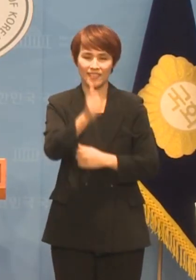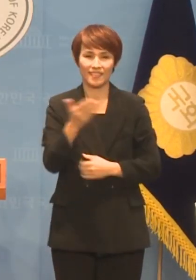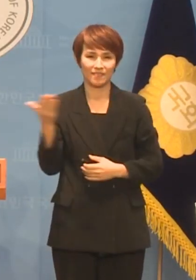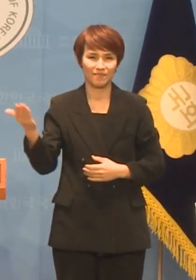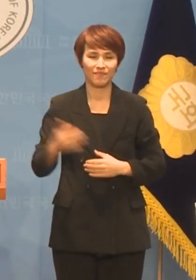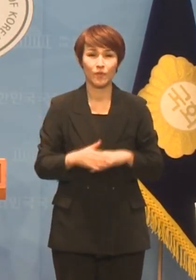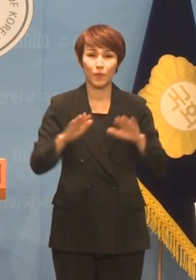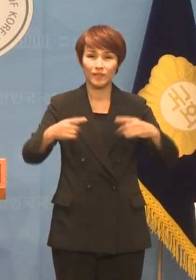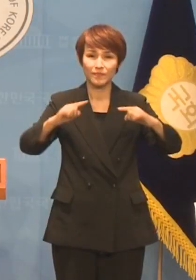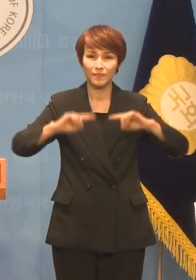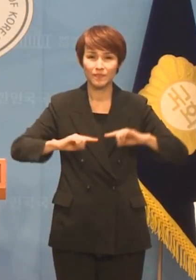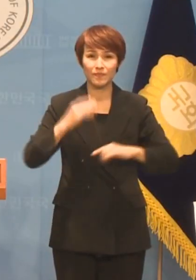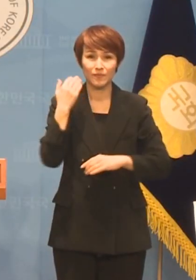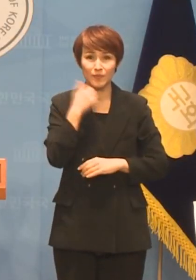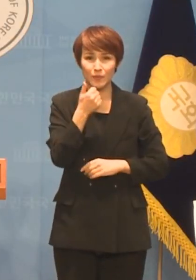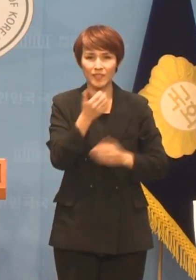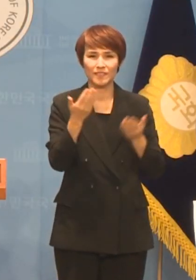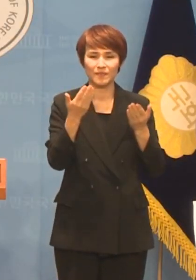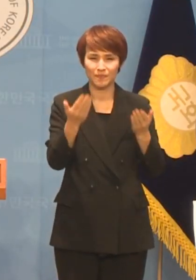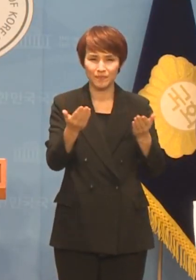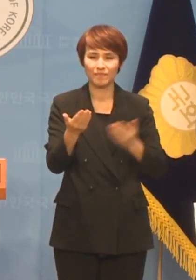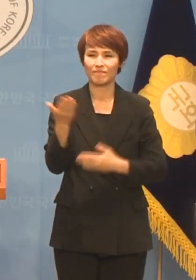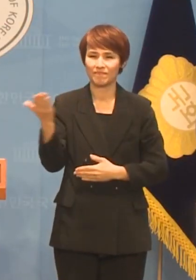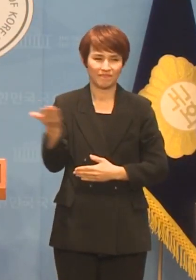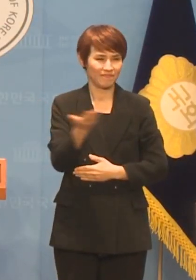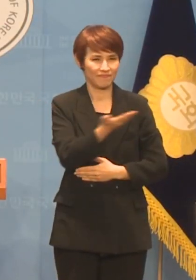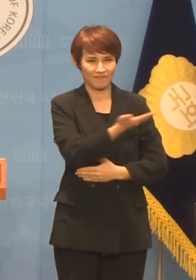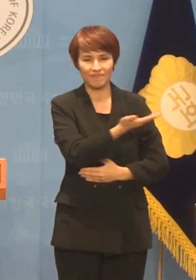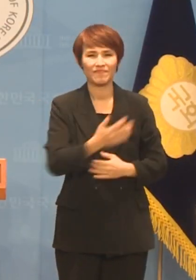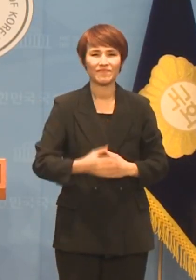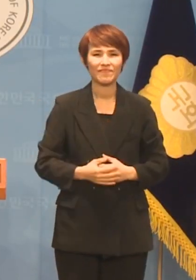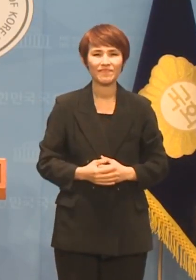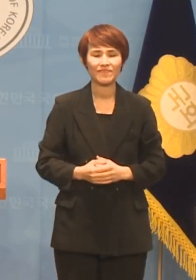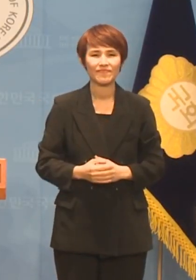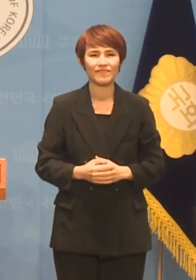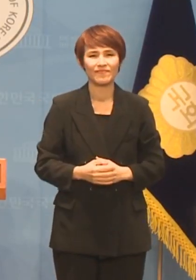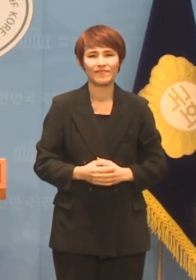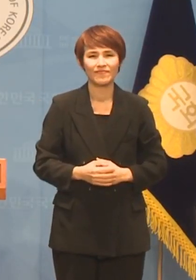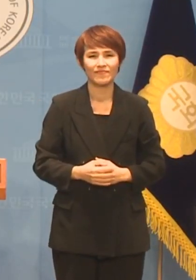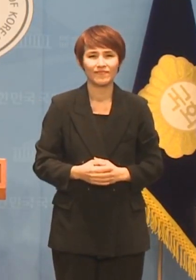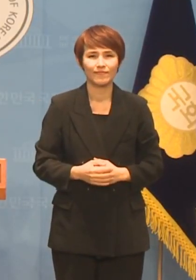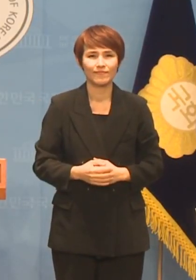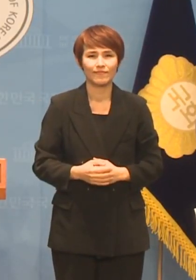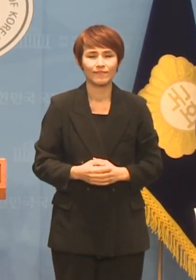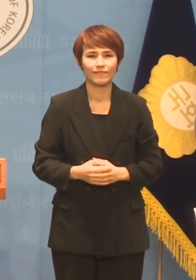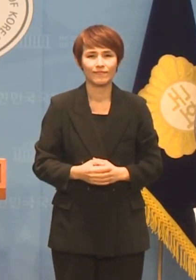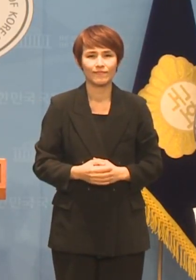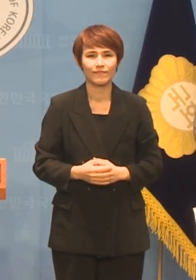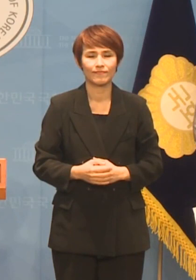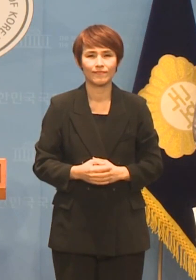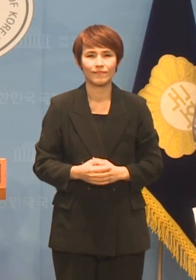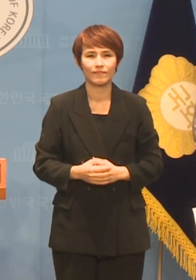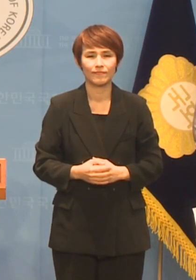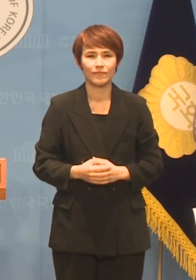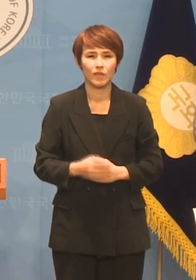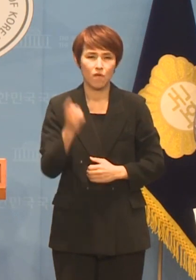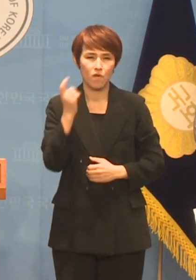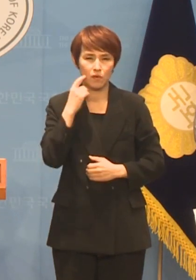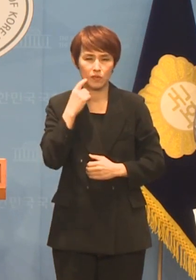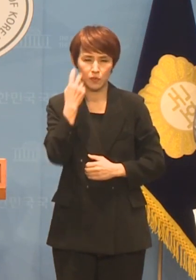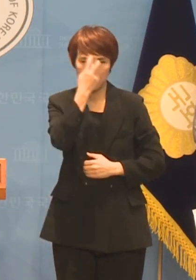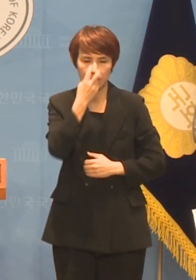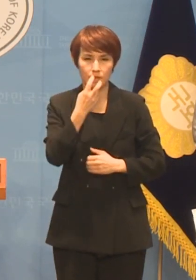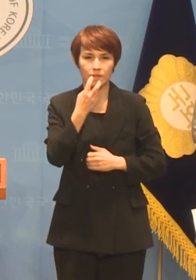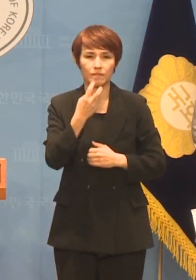오늘 함께하신 의원님, 국민소통위원장 전영기 의원님 오셨습니다. 그리고 허위조작